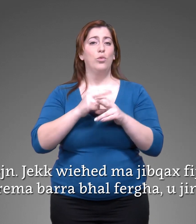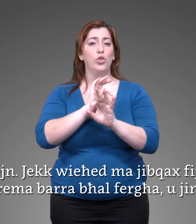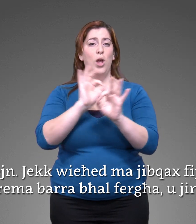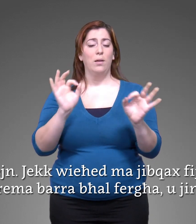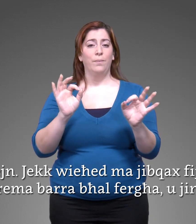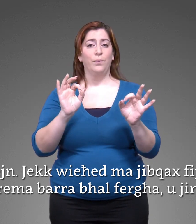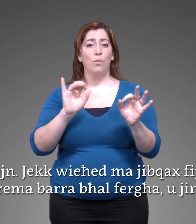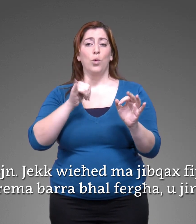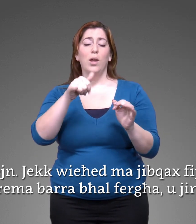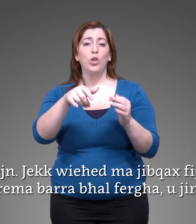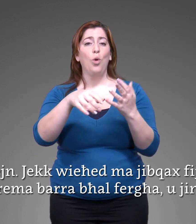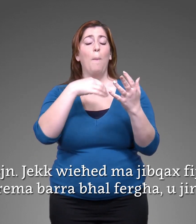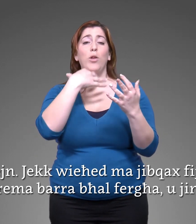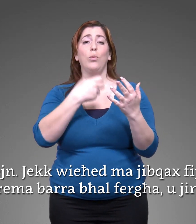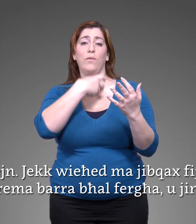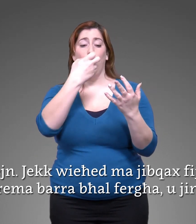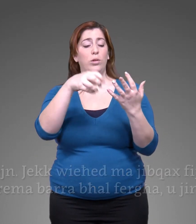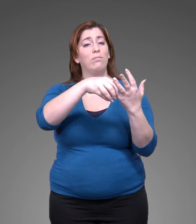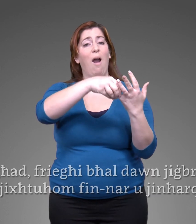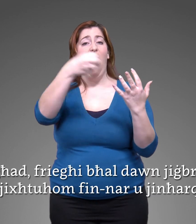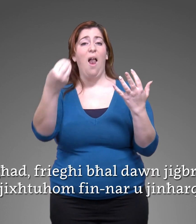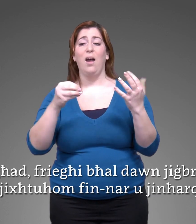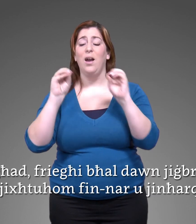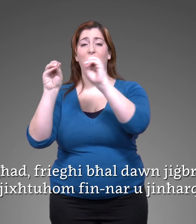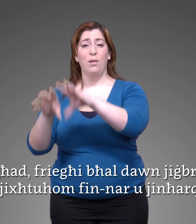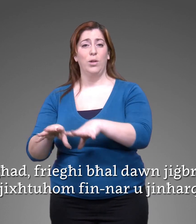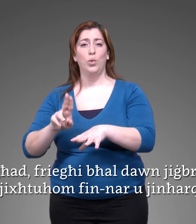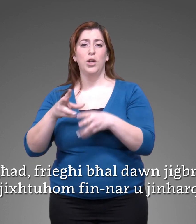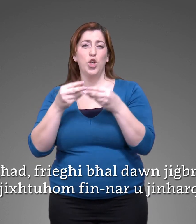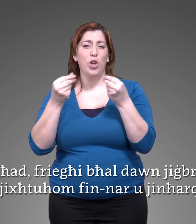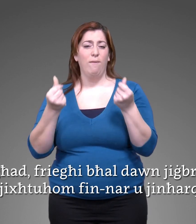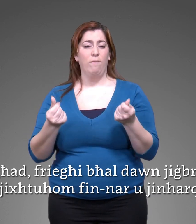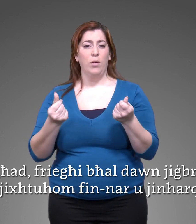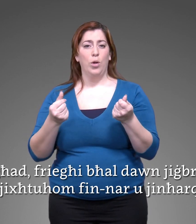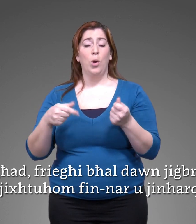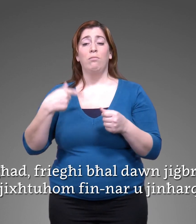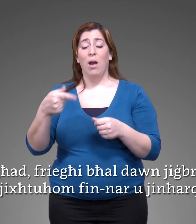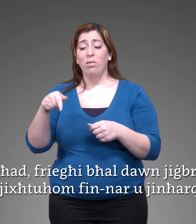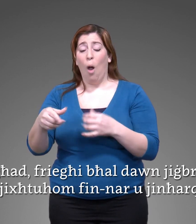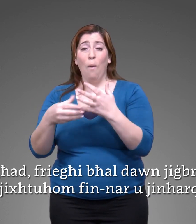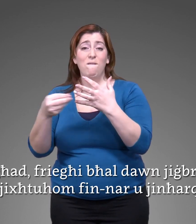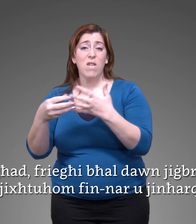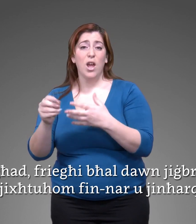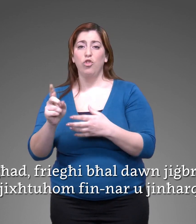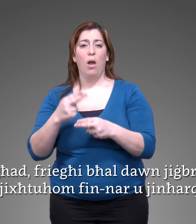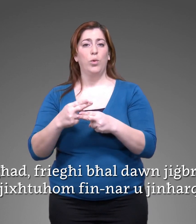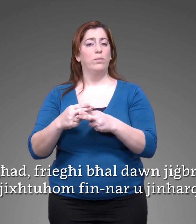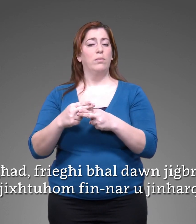bħal-ferra U jinnxef In-bat Frija jibqaħl-dawn Jijbrugum U